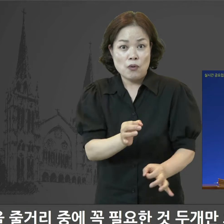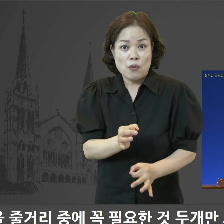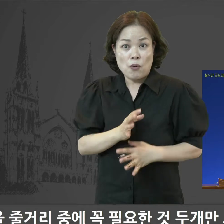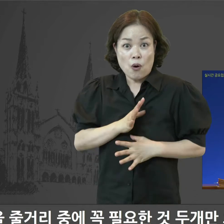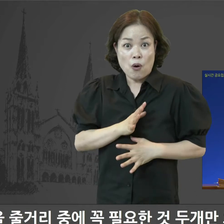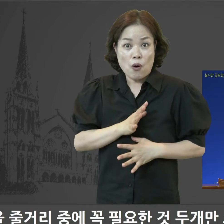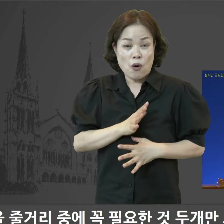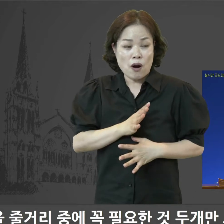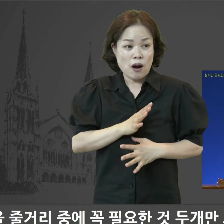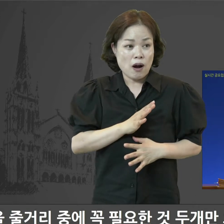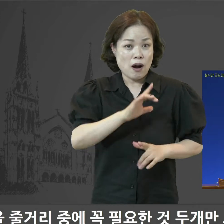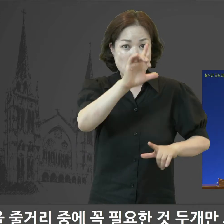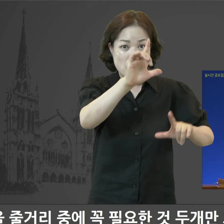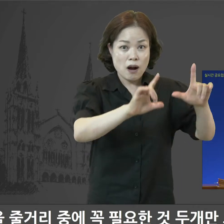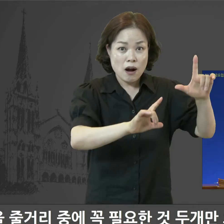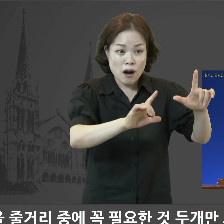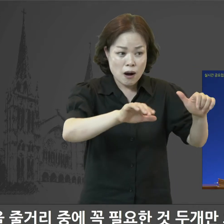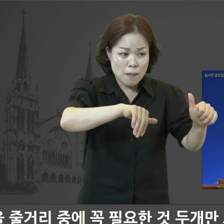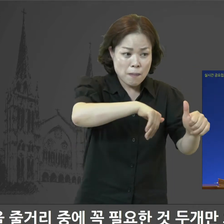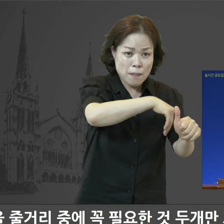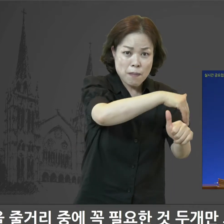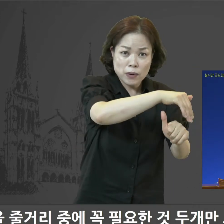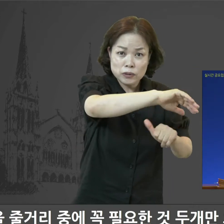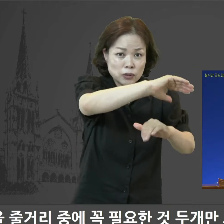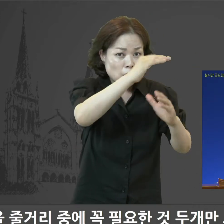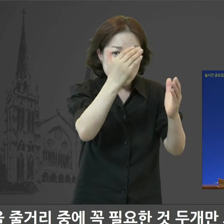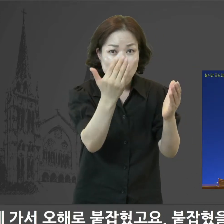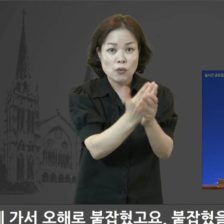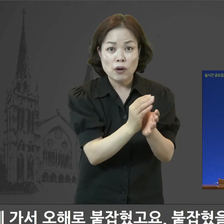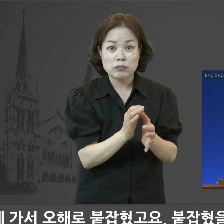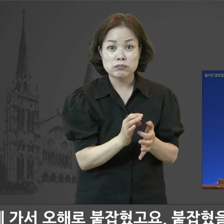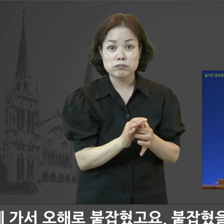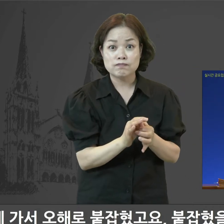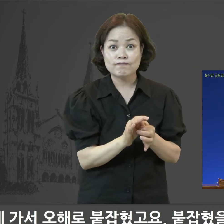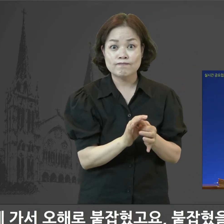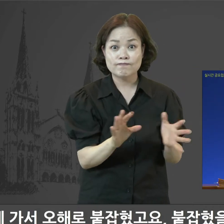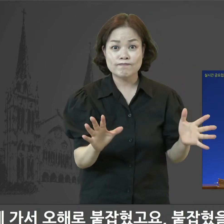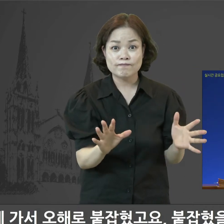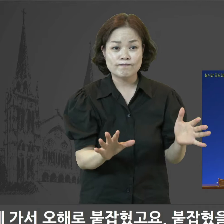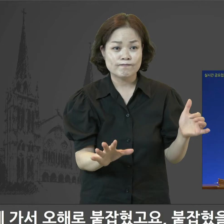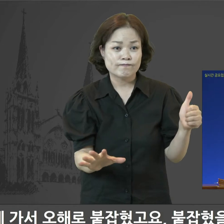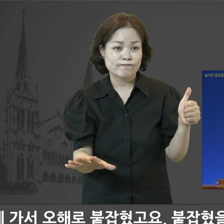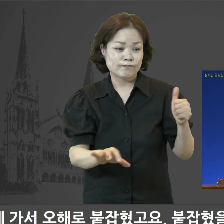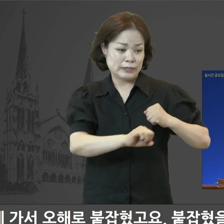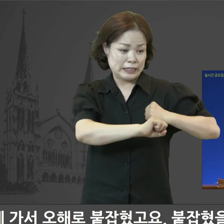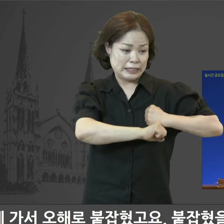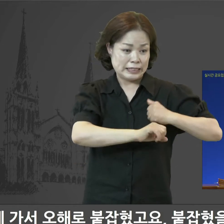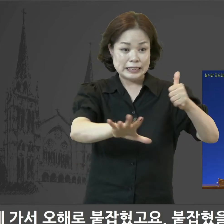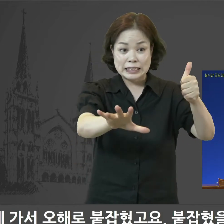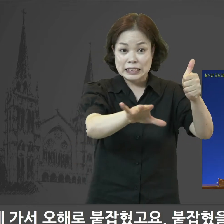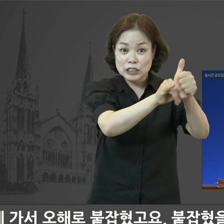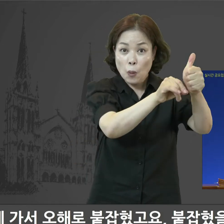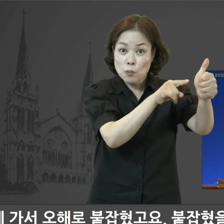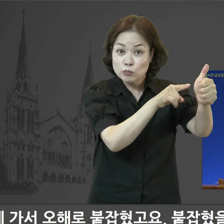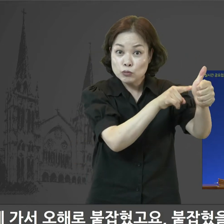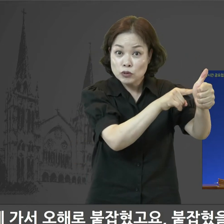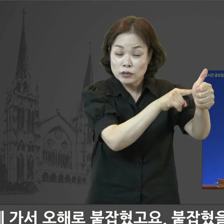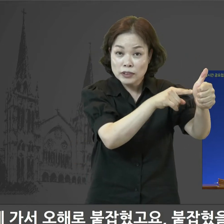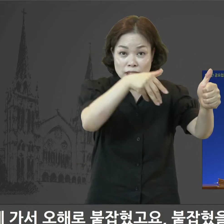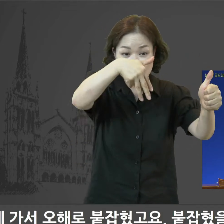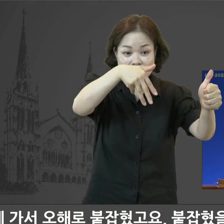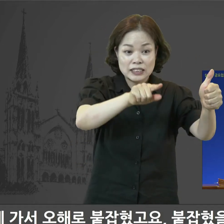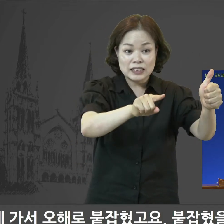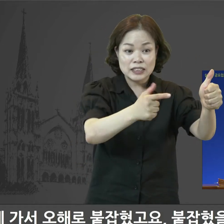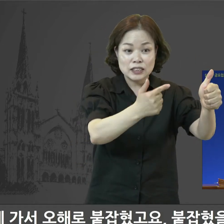놀랍게도 상황과 전혀 관계없이 천부장이라는 그렇게까지